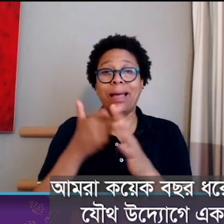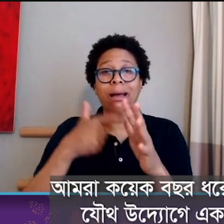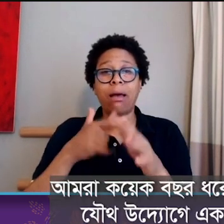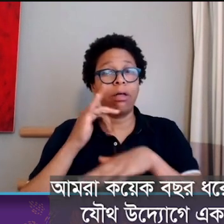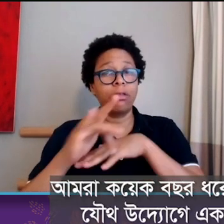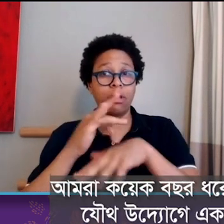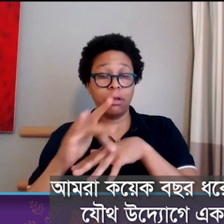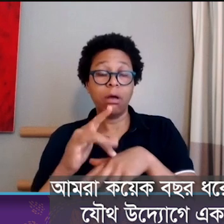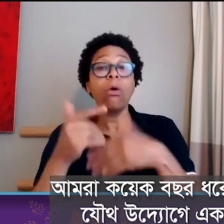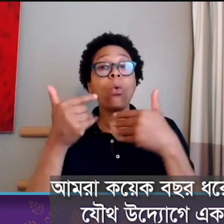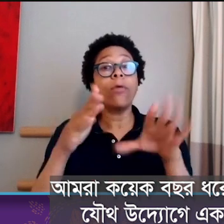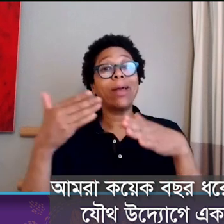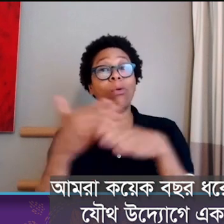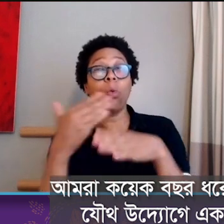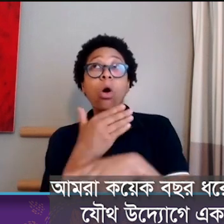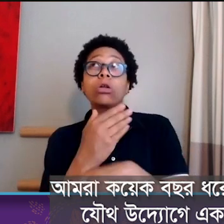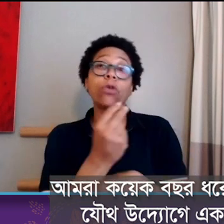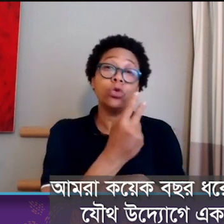সাফল্যগাথার গল্প